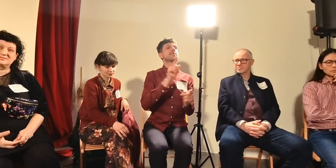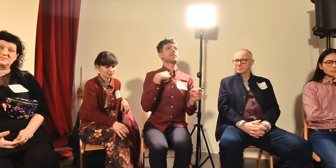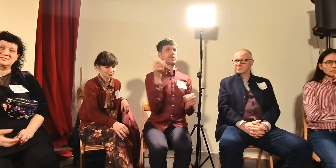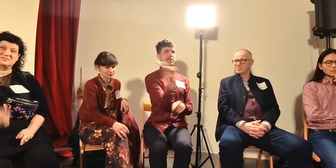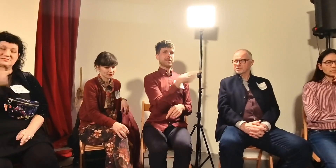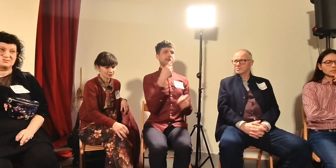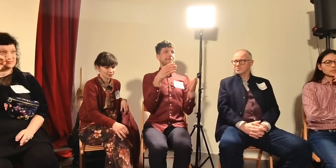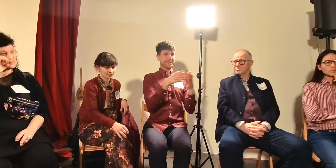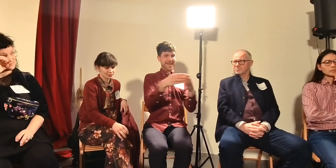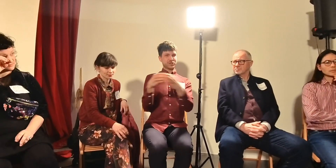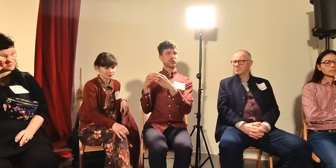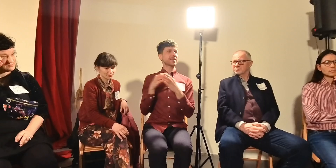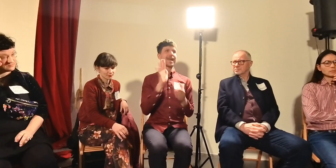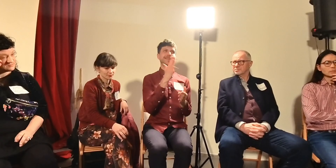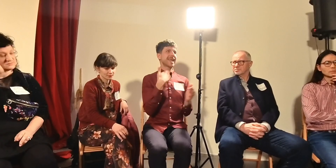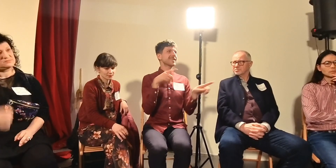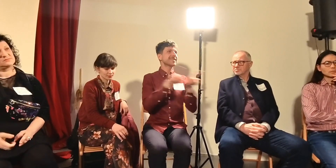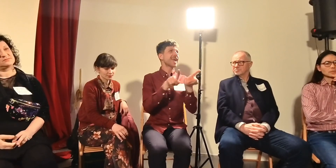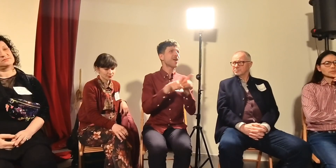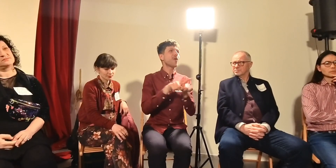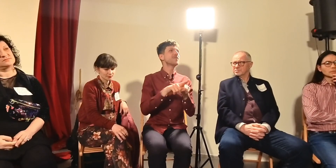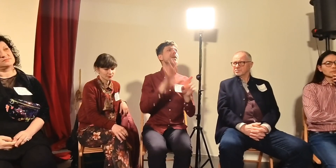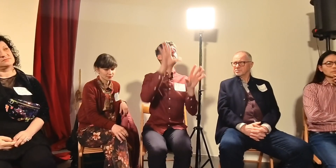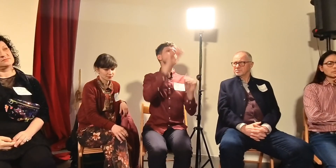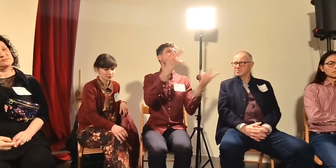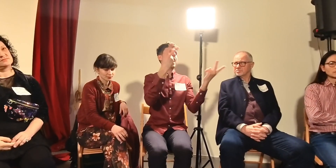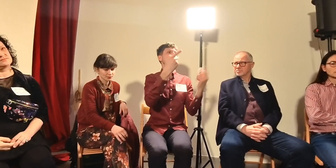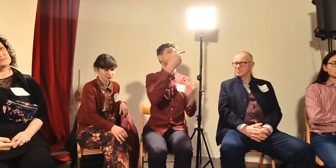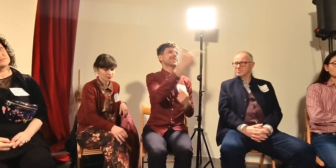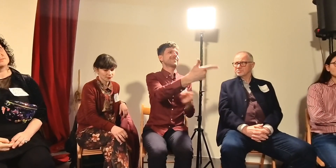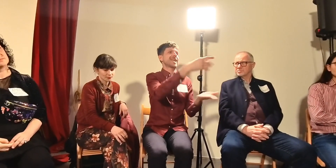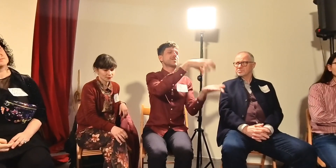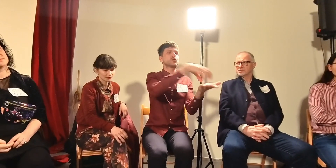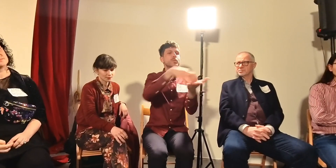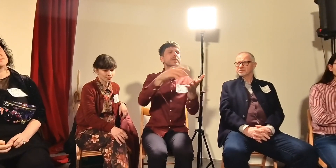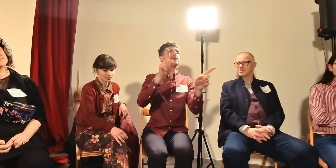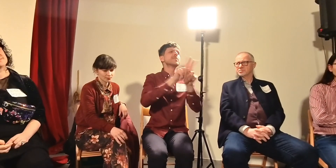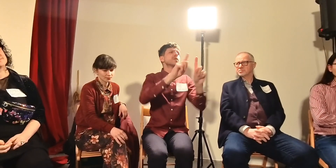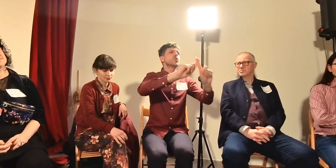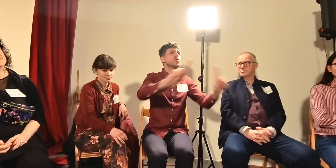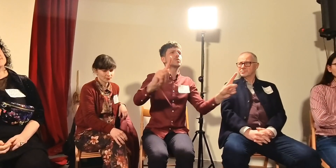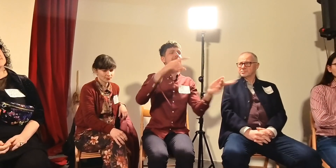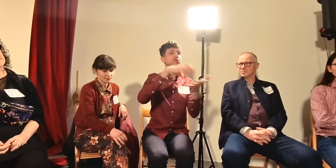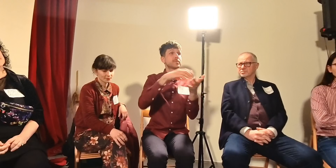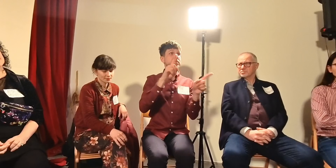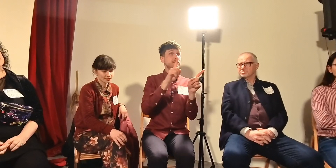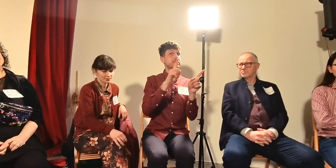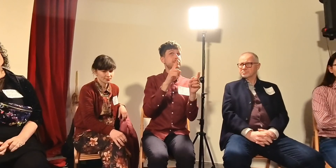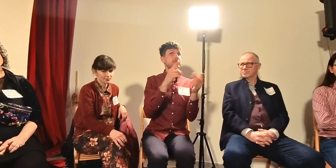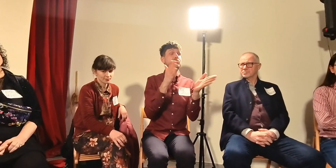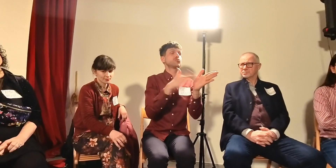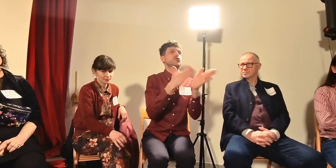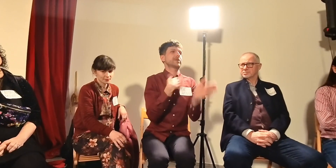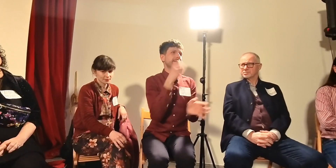Jsou to určité stereotypy a my bychom rádi, aby to zobrazování takto nefungovalo. Že